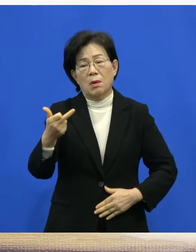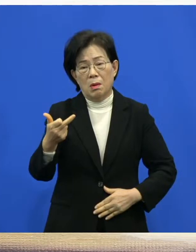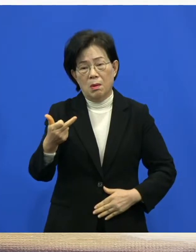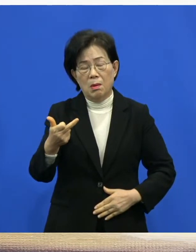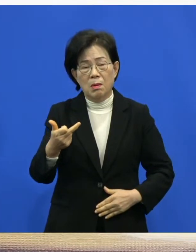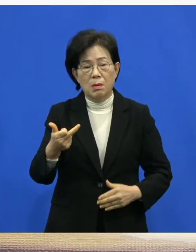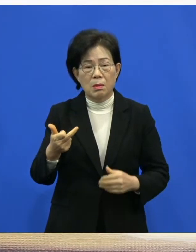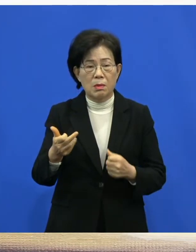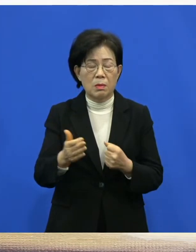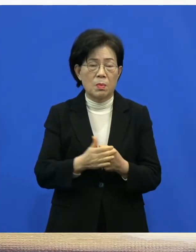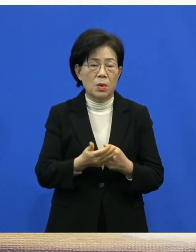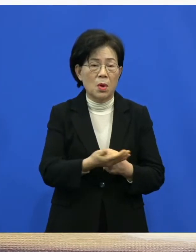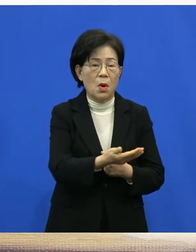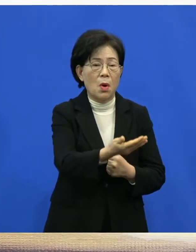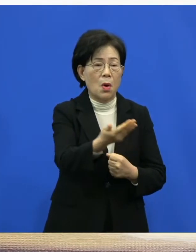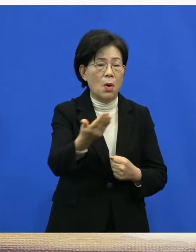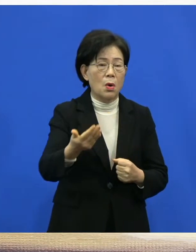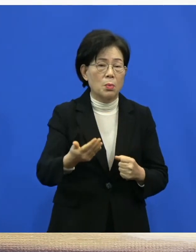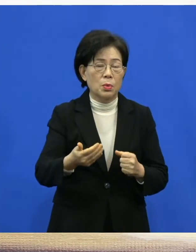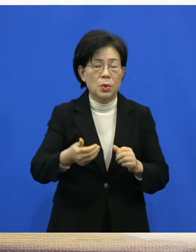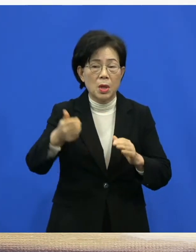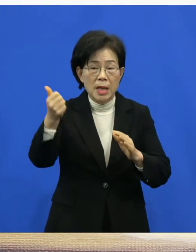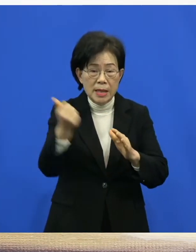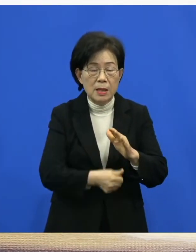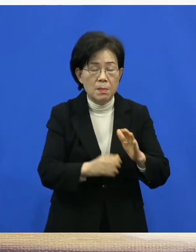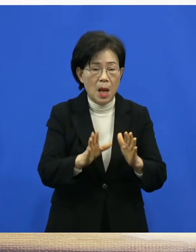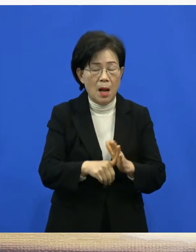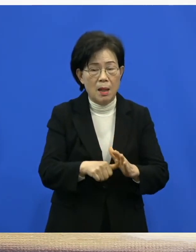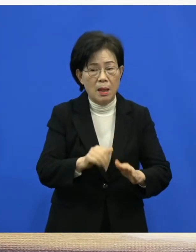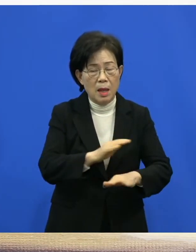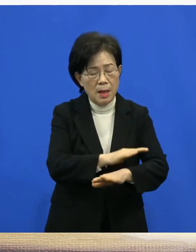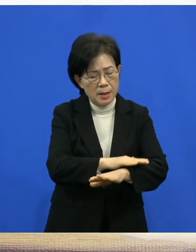자, 그런데 여러분, 내려갈 때 잘 내려가야 합니다.